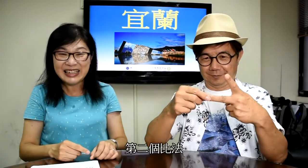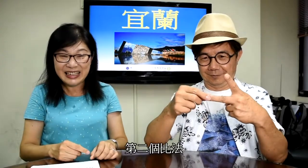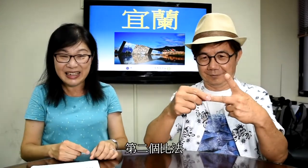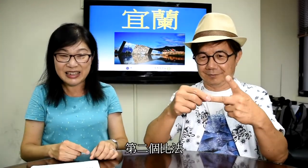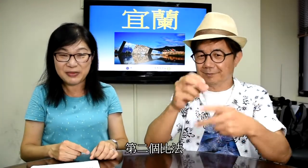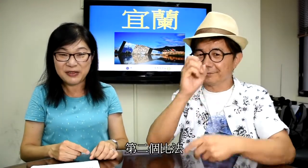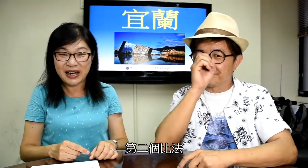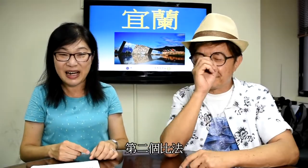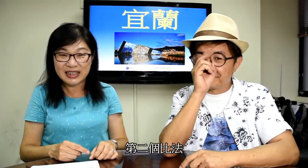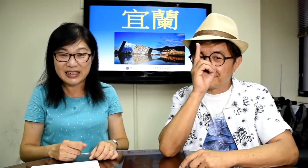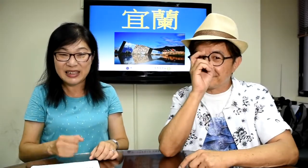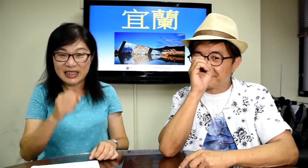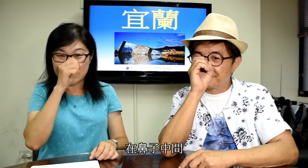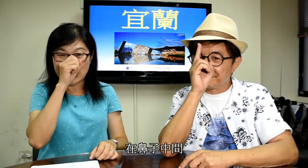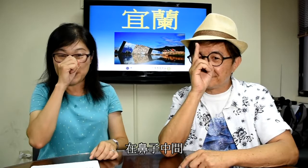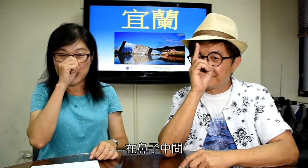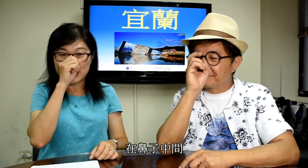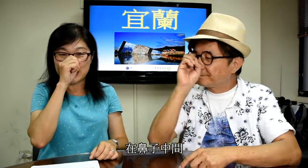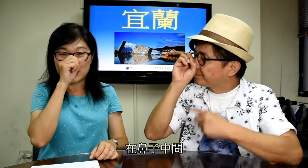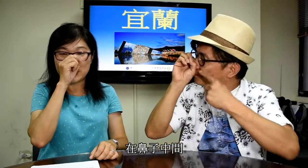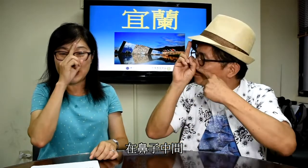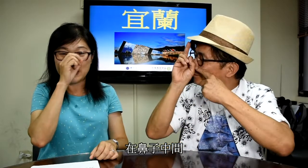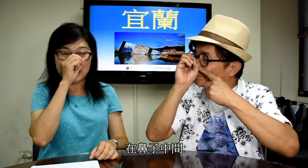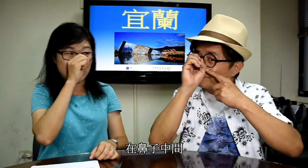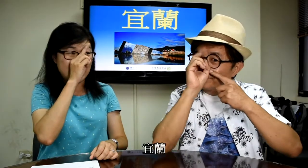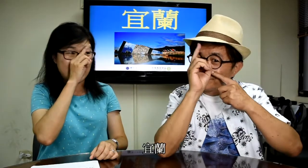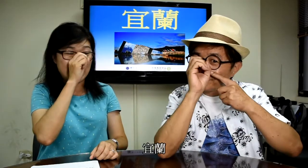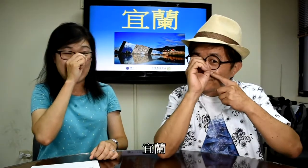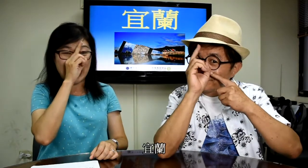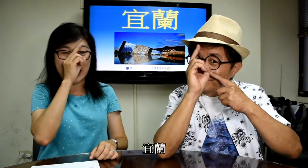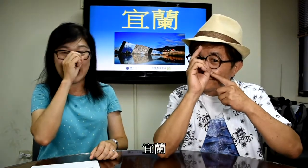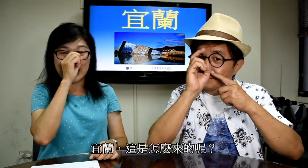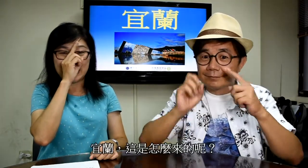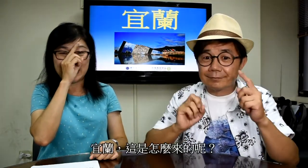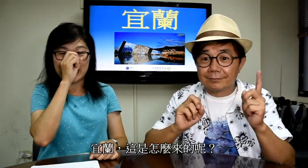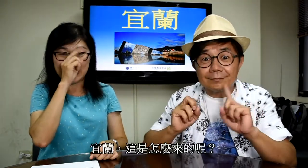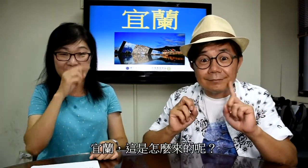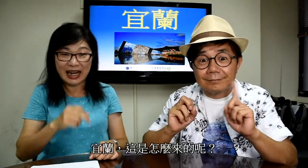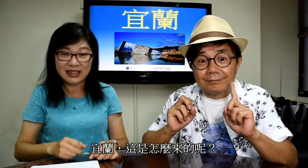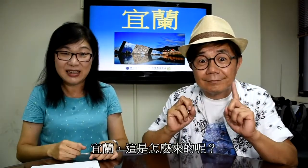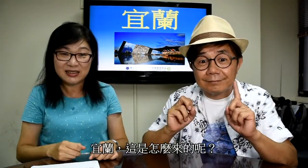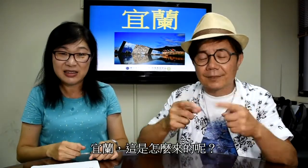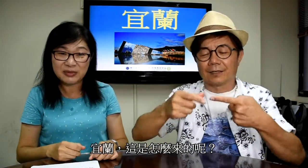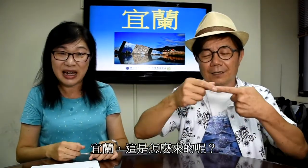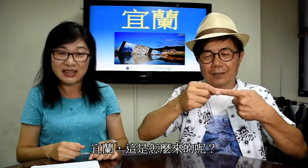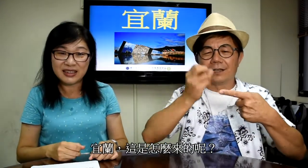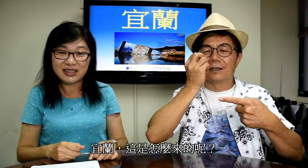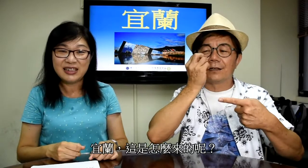二个笔法，在鼻子中间啊、哦，宜兰，宜兰，这是怎么来的呢？第